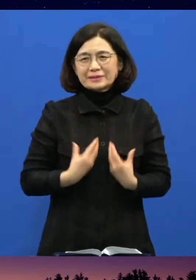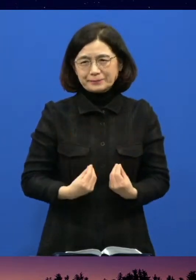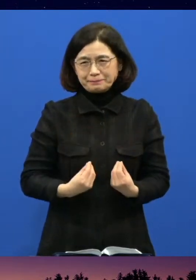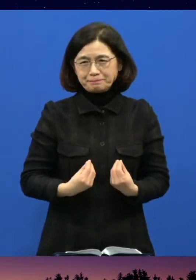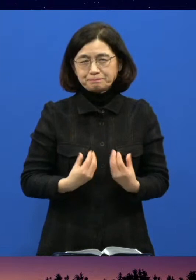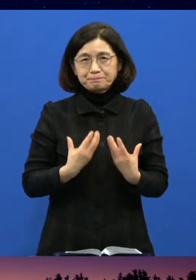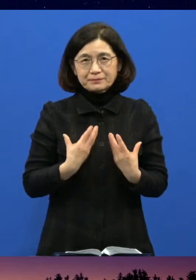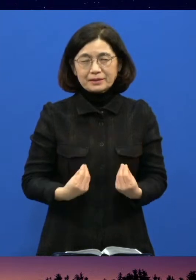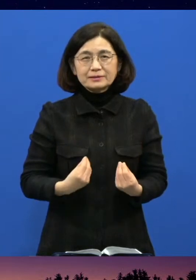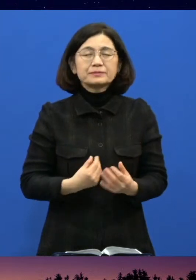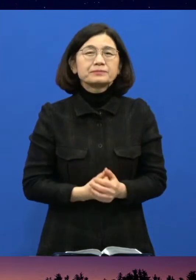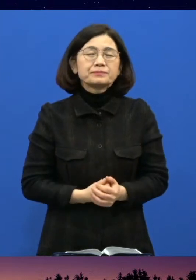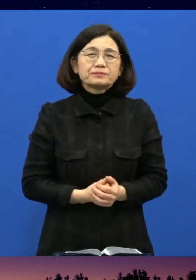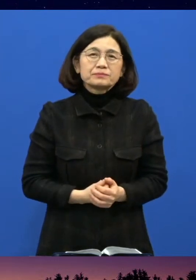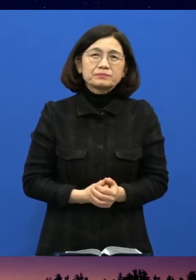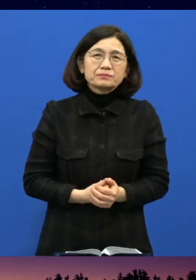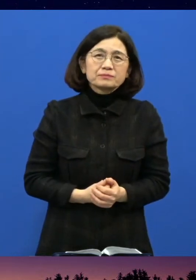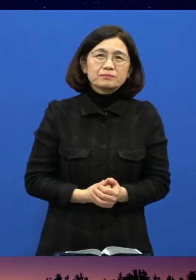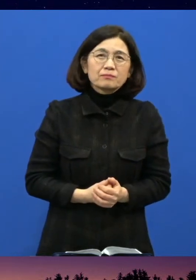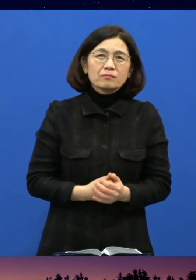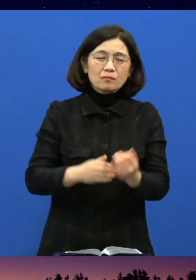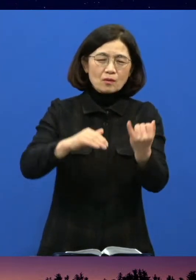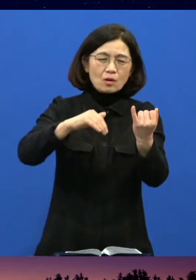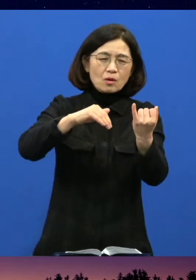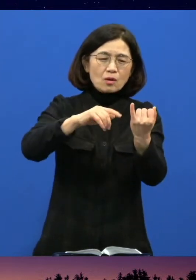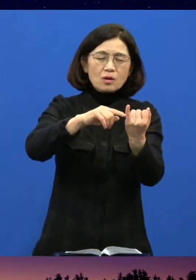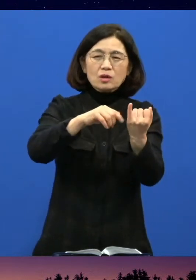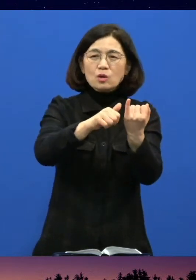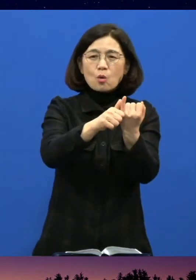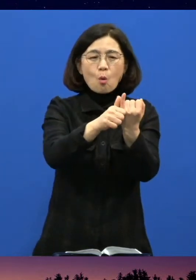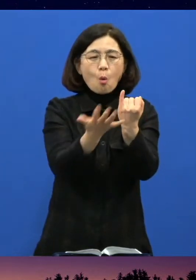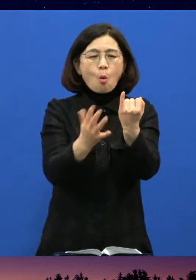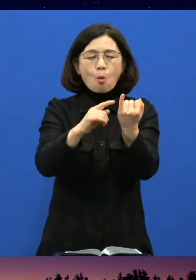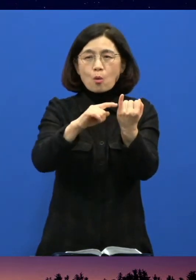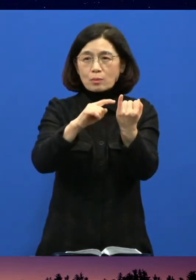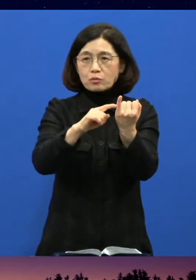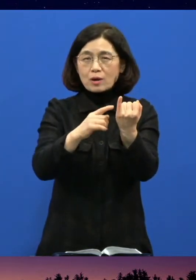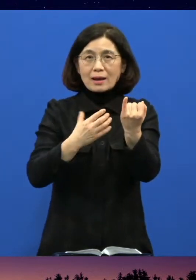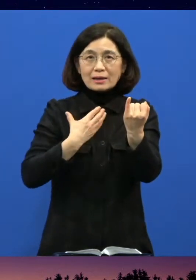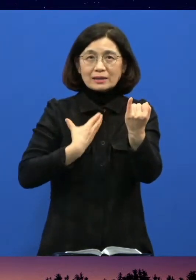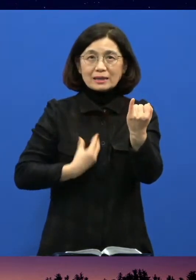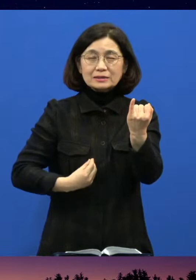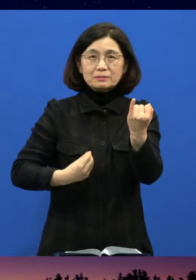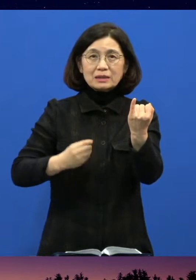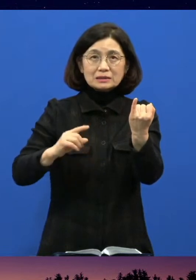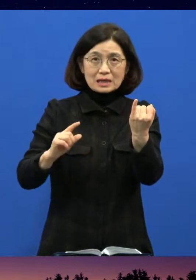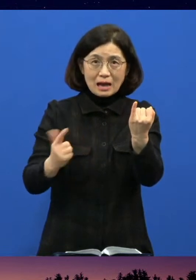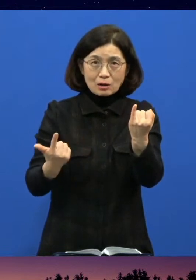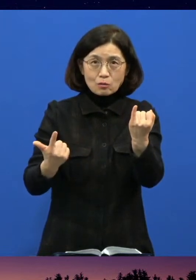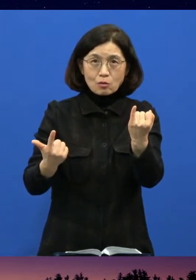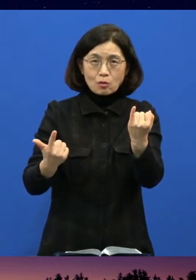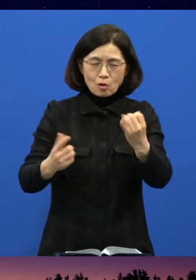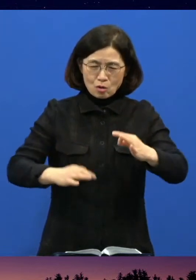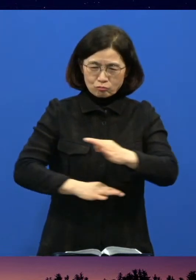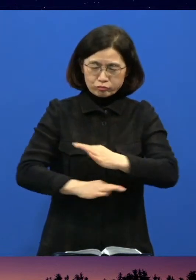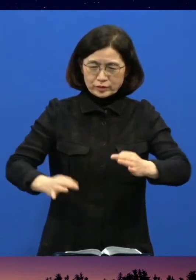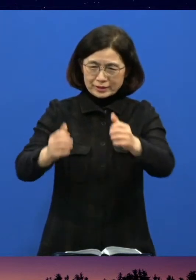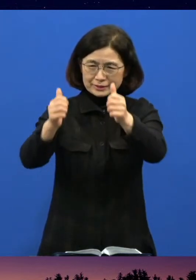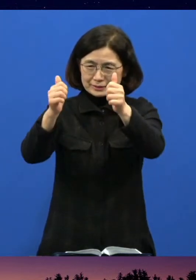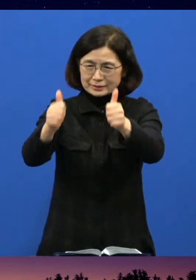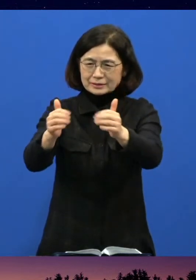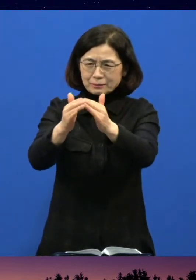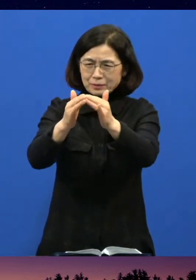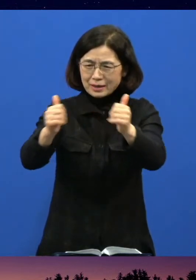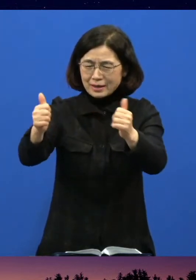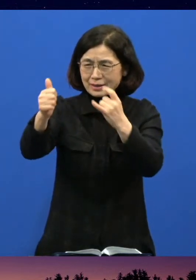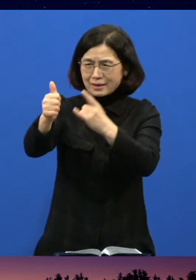자, 그런데 오늘 여기에서 이 과부가 낙심하지 않고 계속 그 재판, 불의한 재판장이지만 계속해서 강구를 한